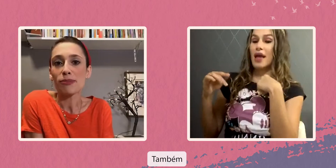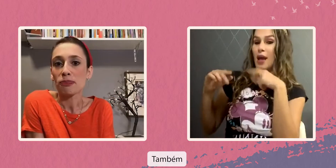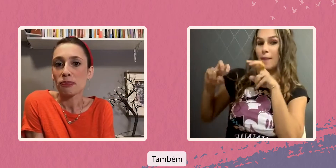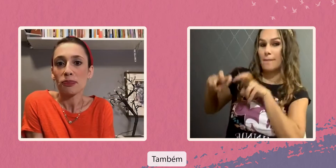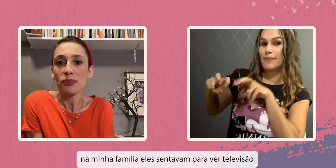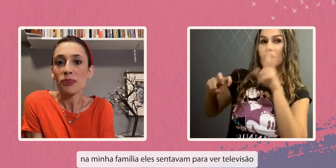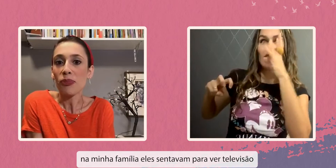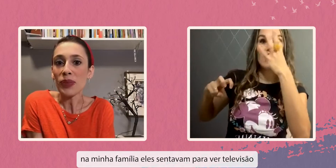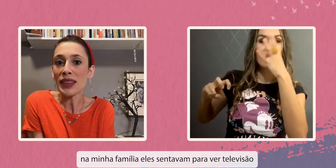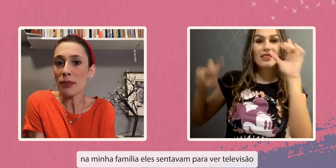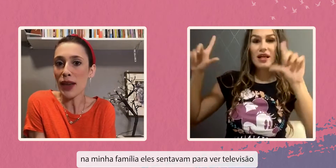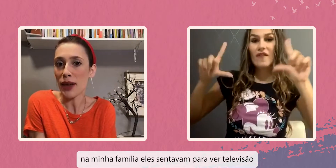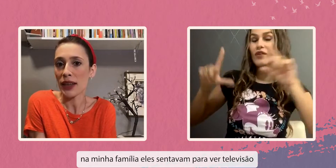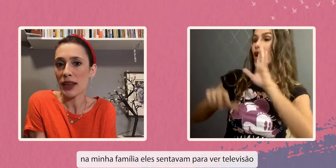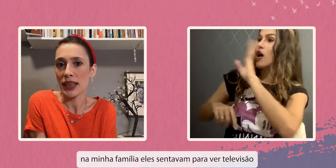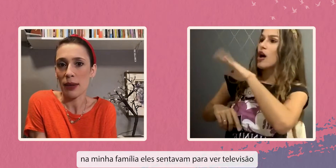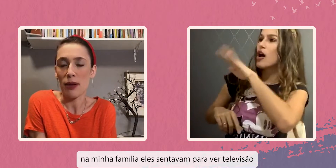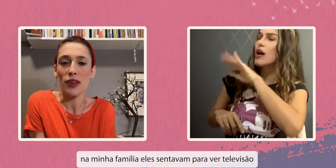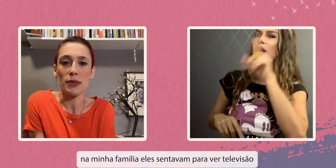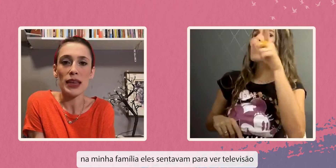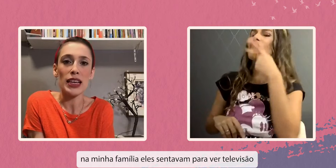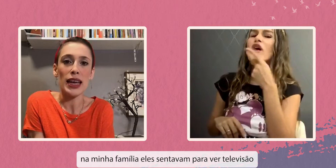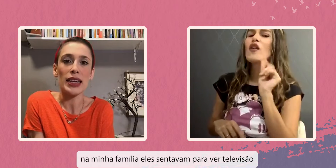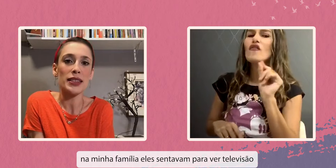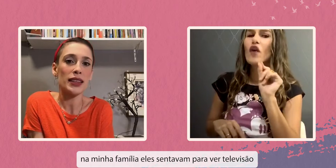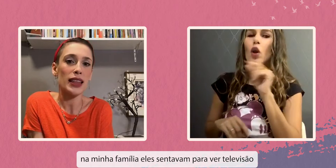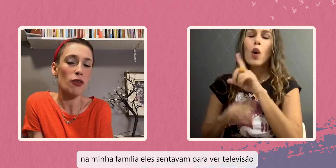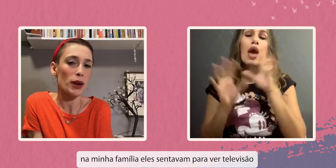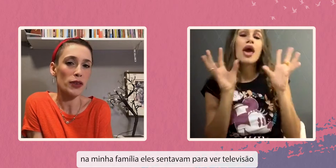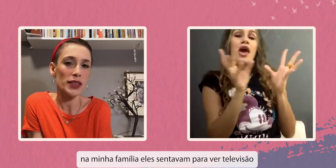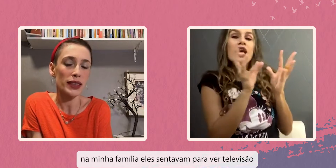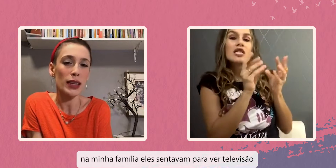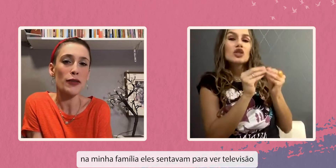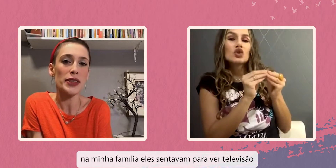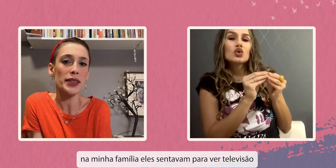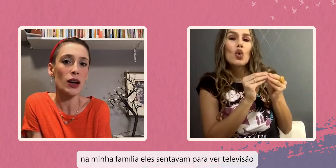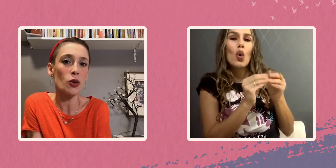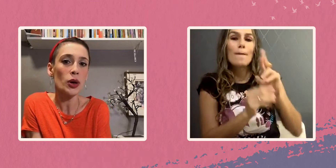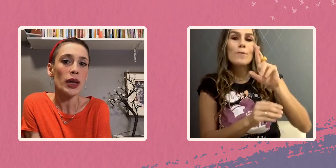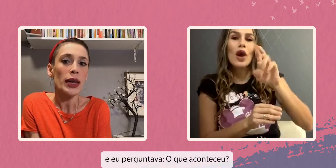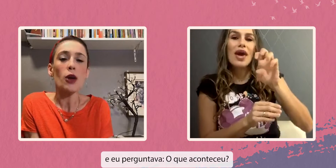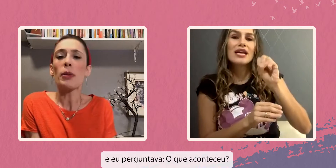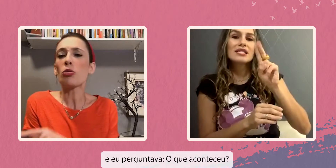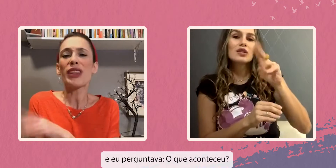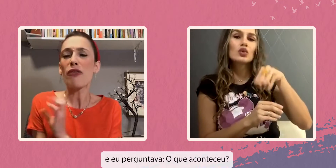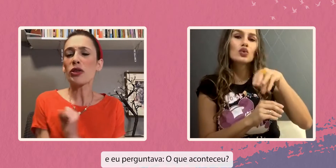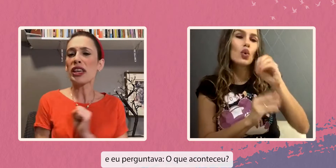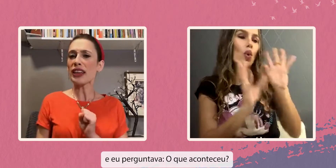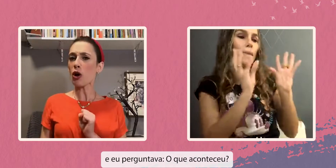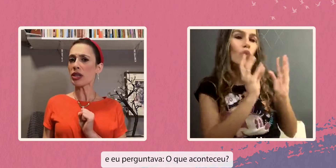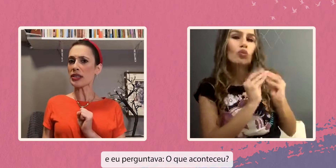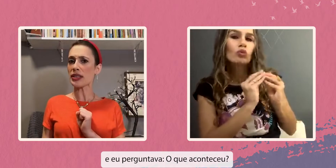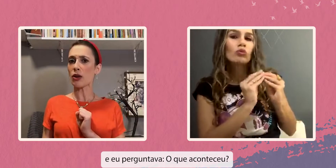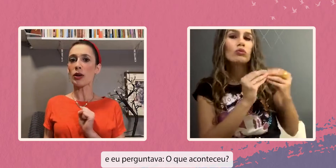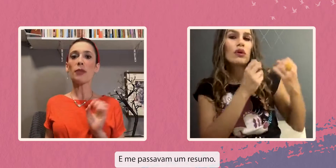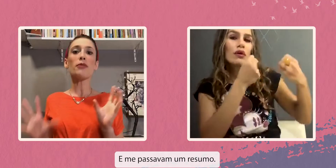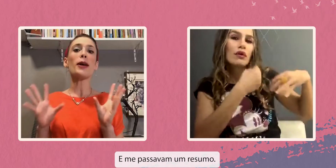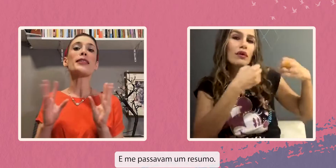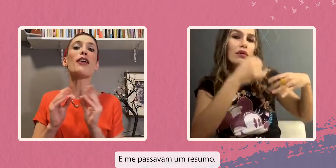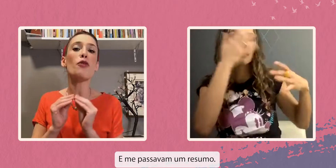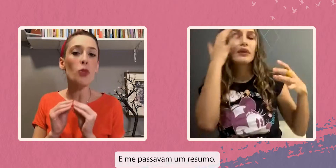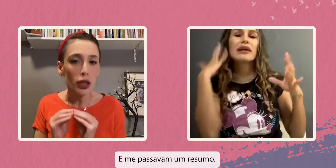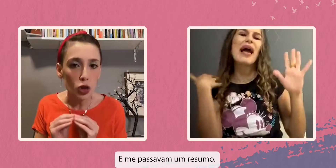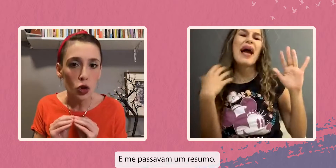Também na minha família, eles sentavam na televisão e eu perguntava o que aconteceu e